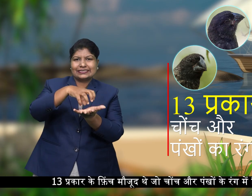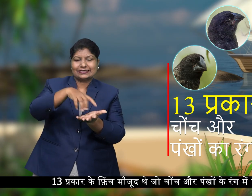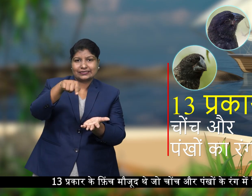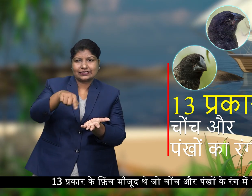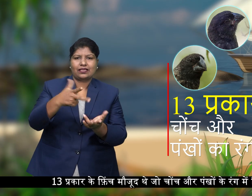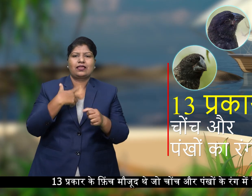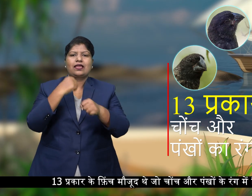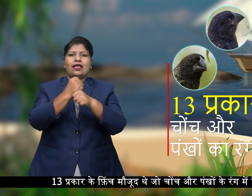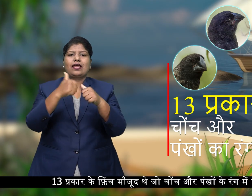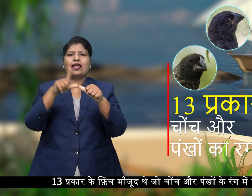थे।